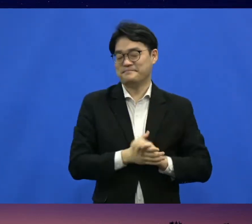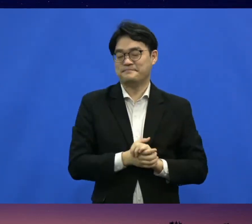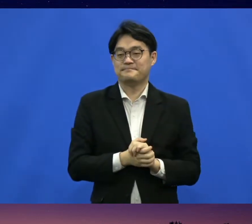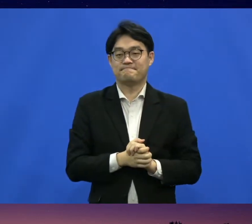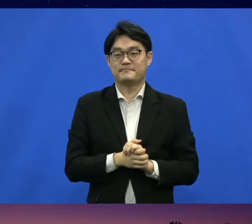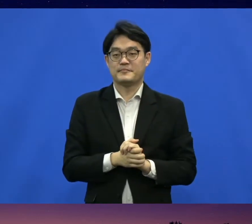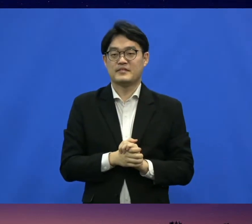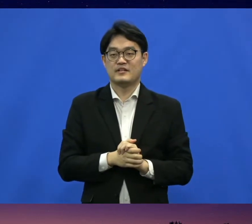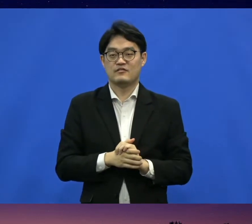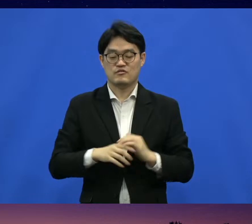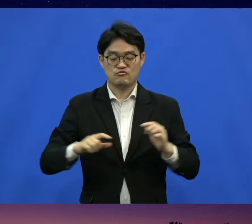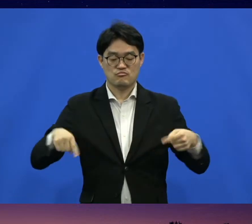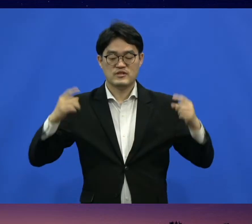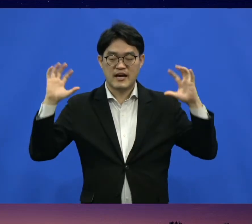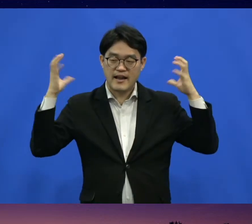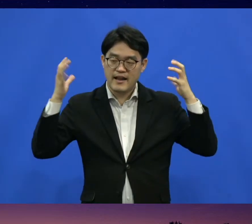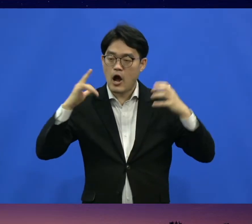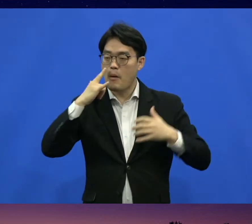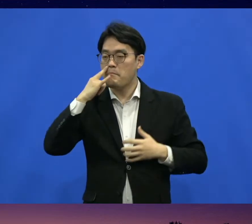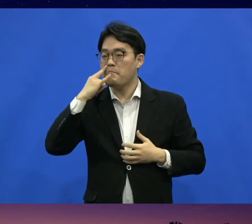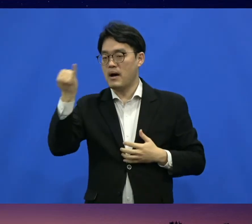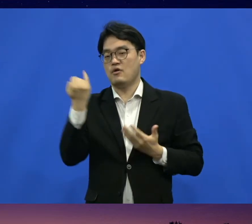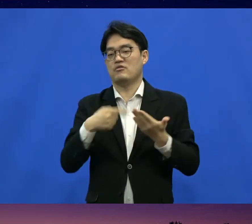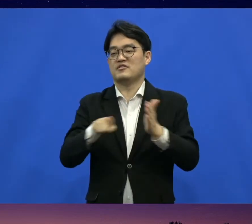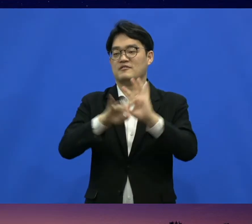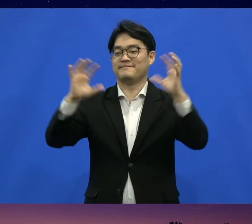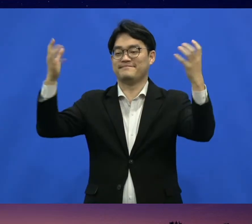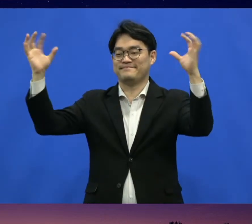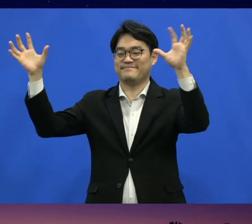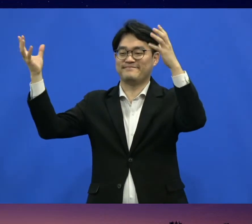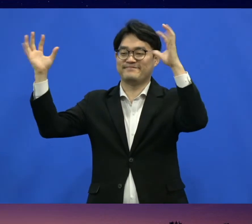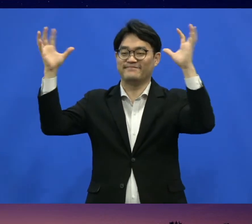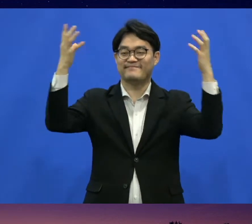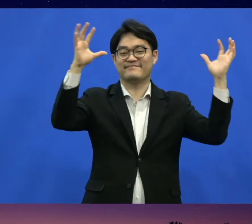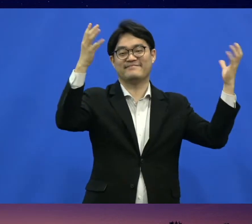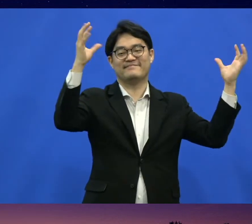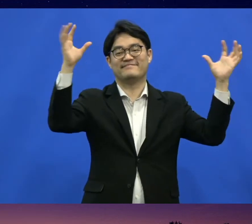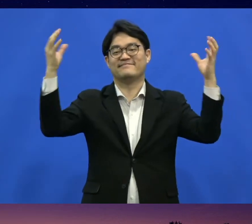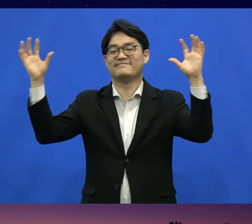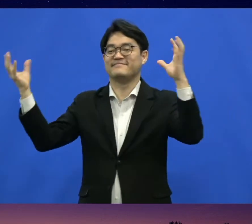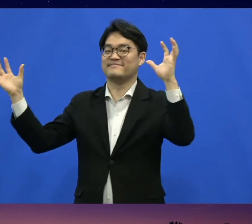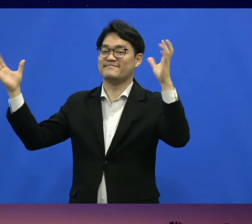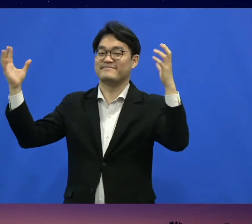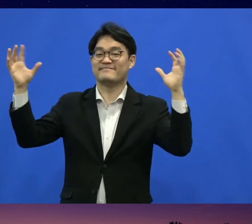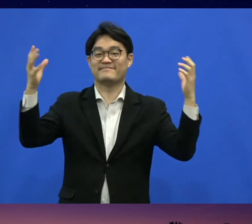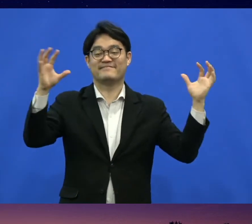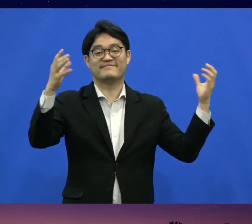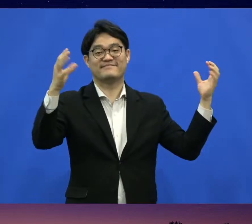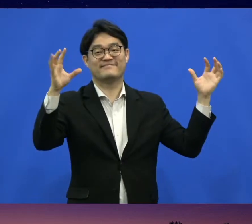우리 유모차 부도래들을 위해서도 박수 한번 치겠습니다. 유모차.